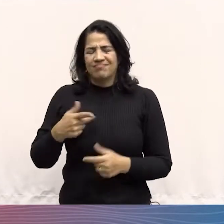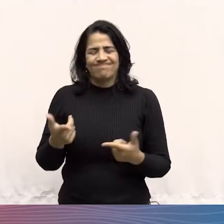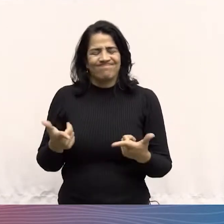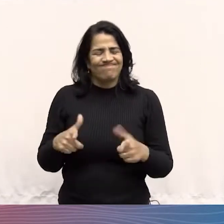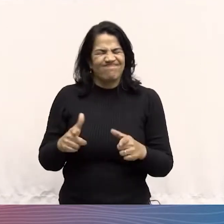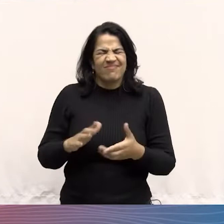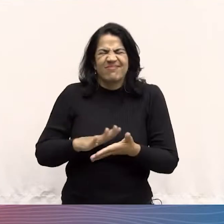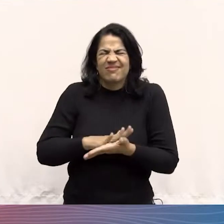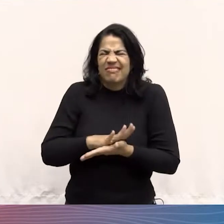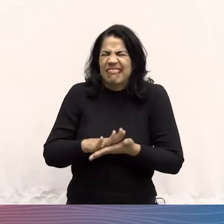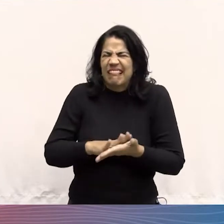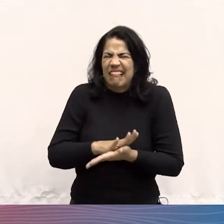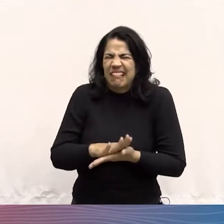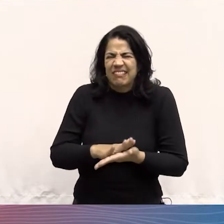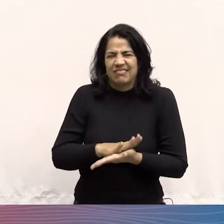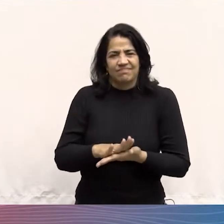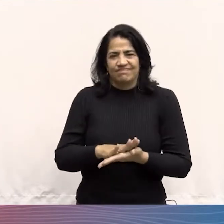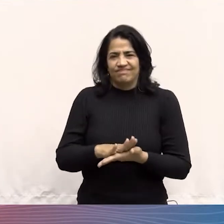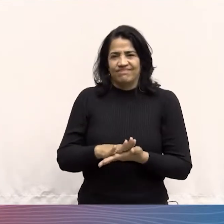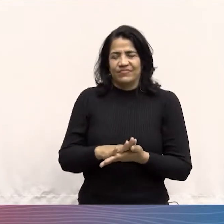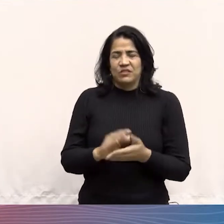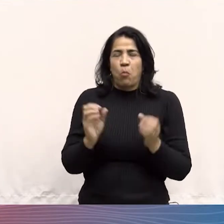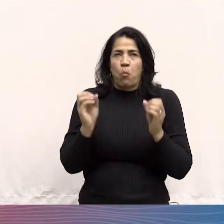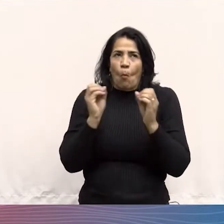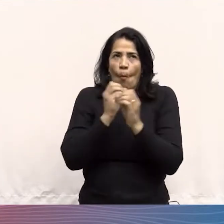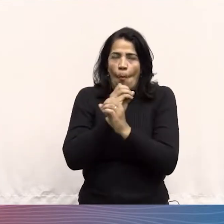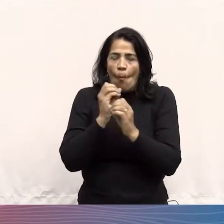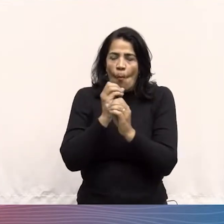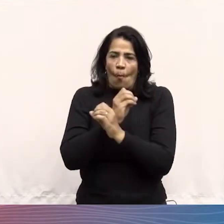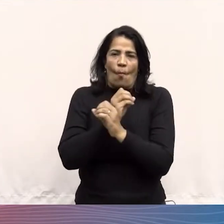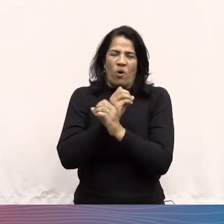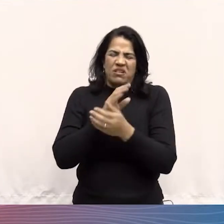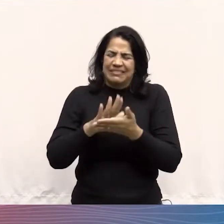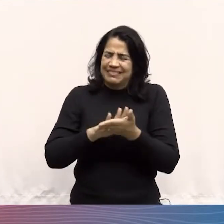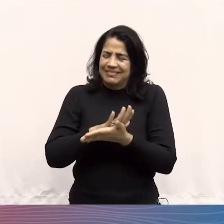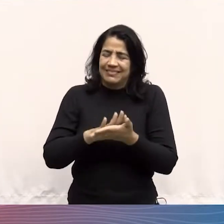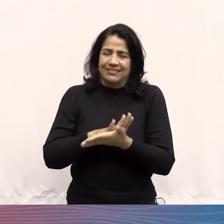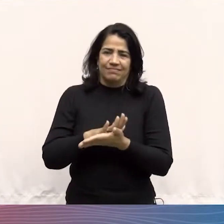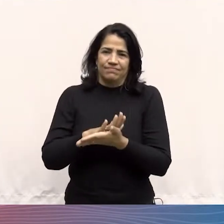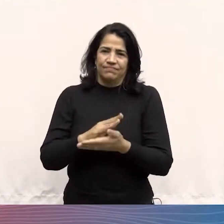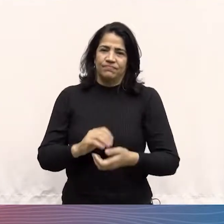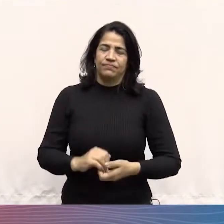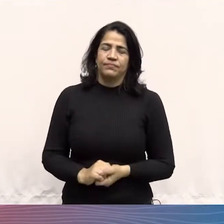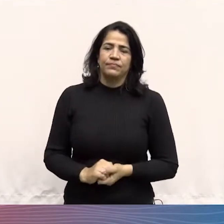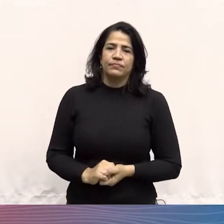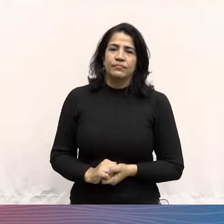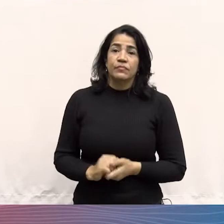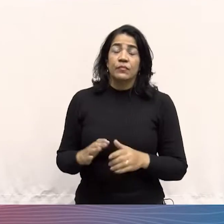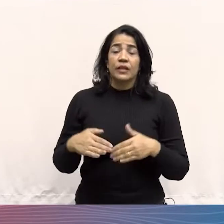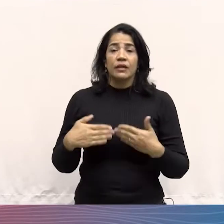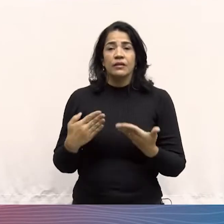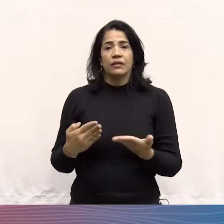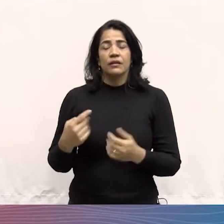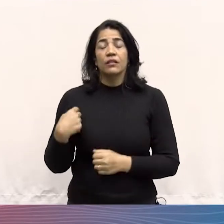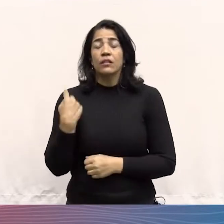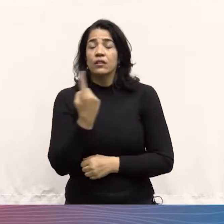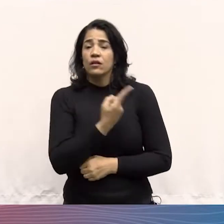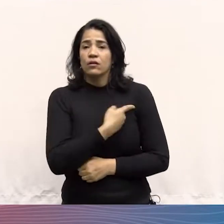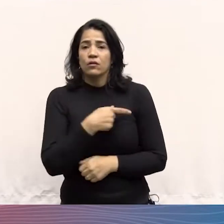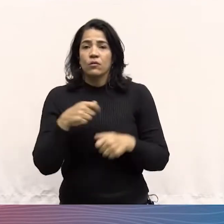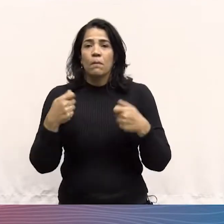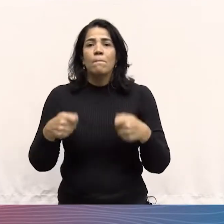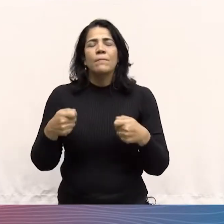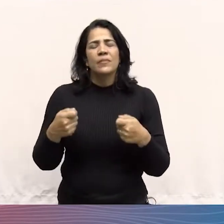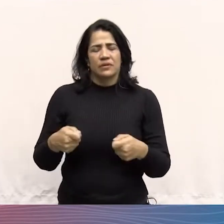é o trapo de imundícia. É trapo de imundícia. Então, nós precisamos da justiça